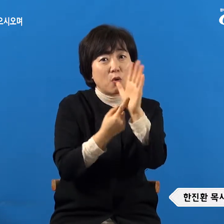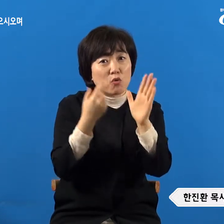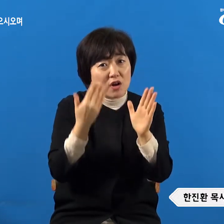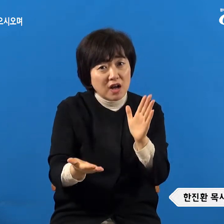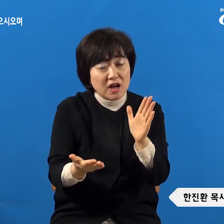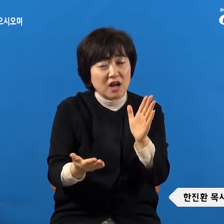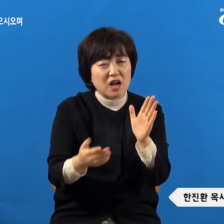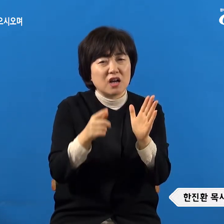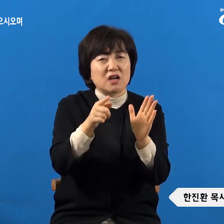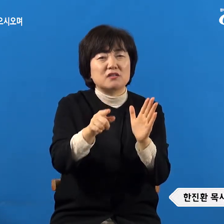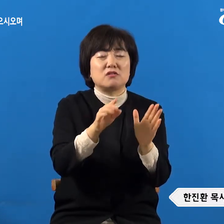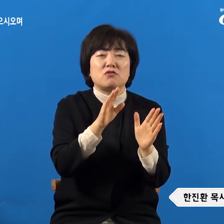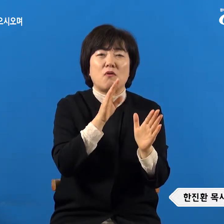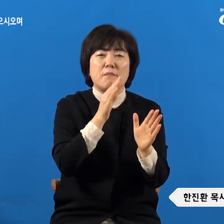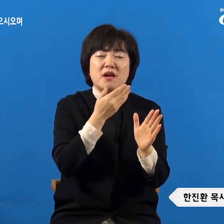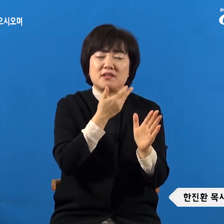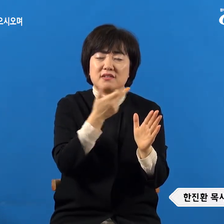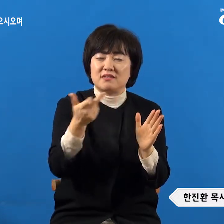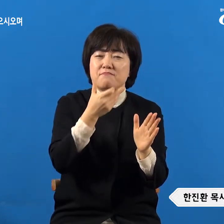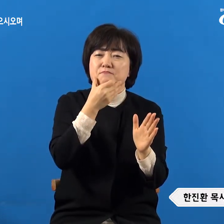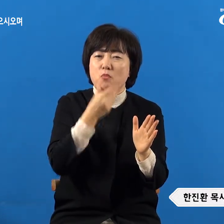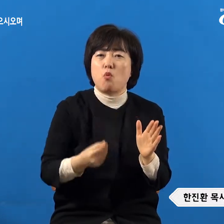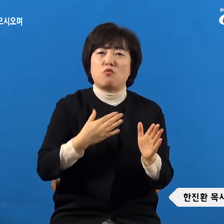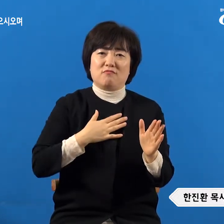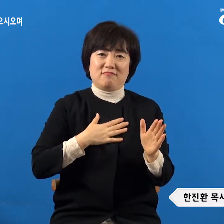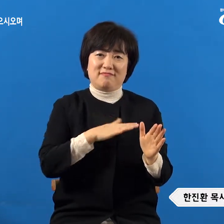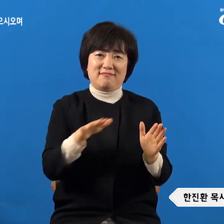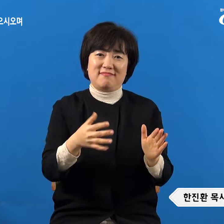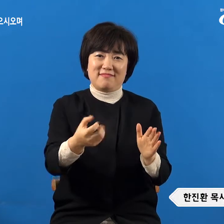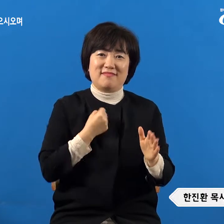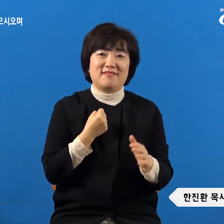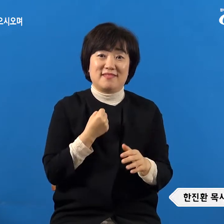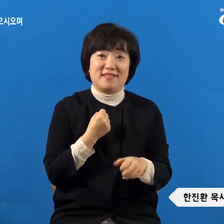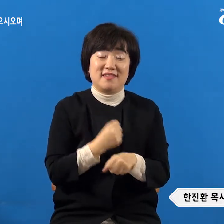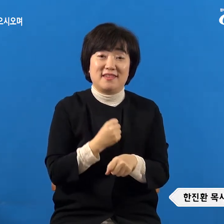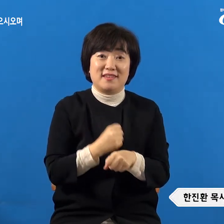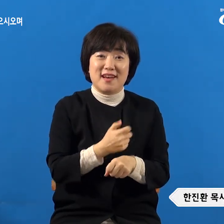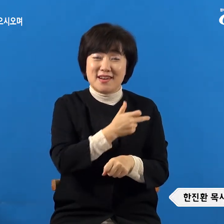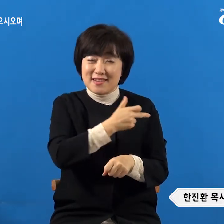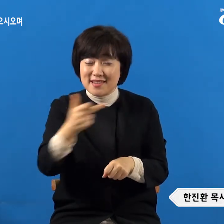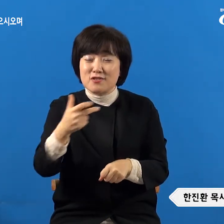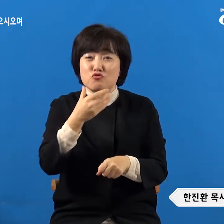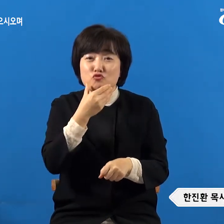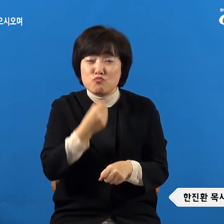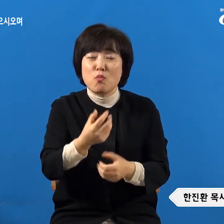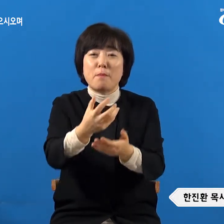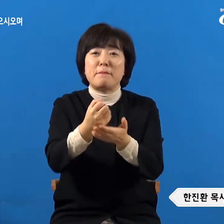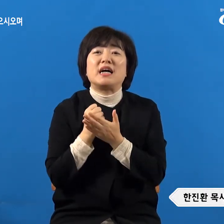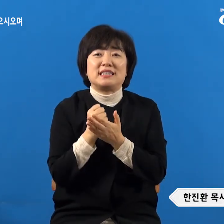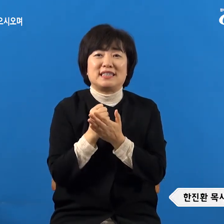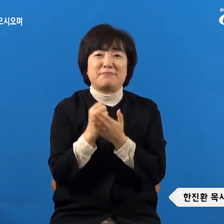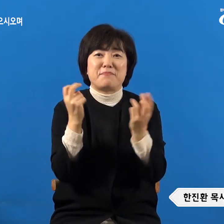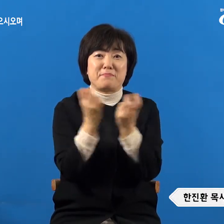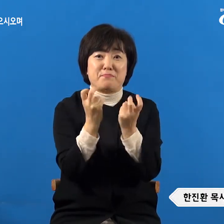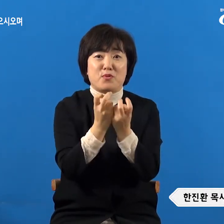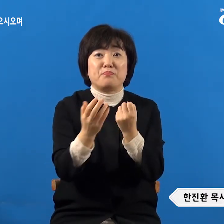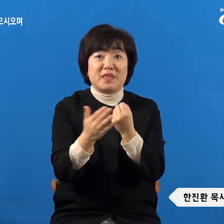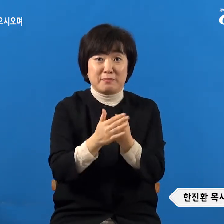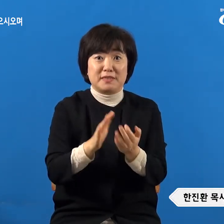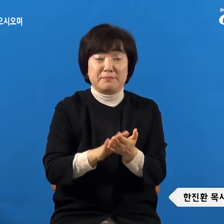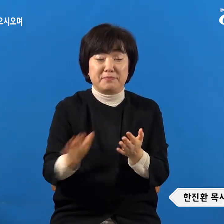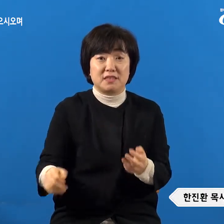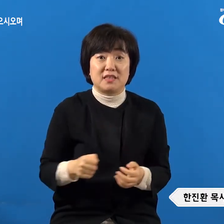그 기도가 우리에게 큰 복이 되기 때문입니다. 큰 축복이 되기 때문입니다.